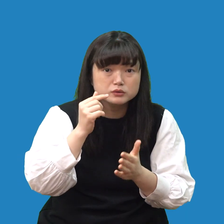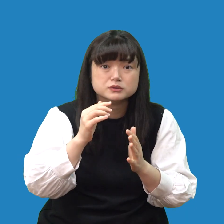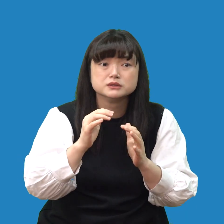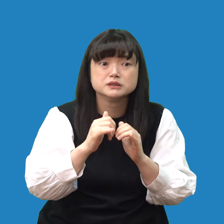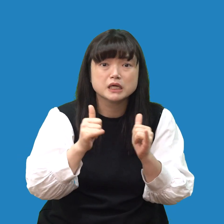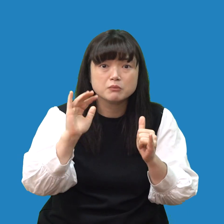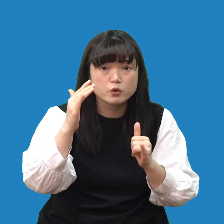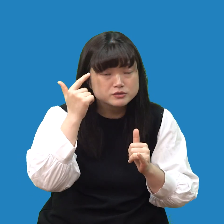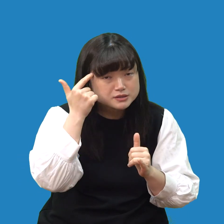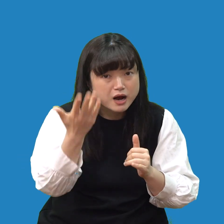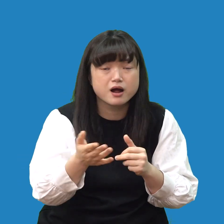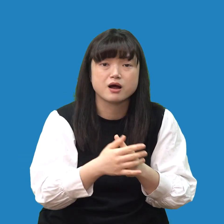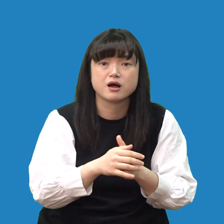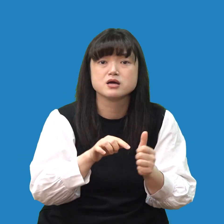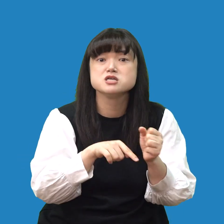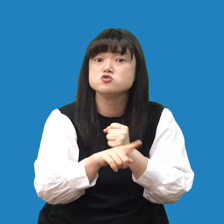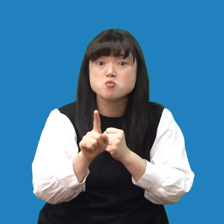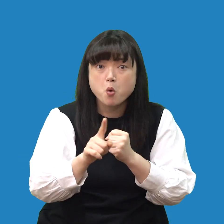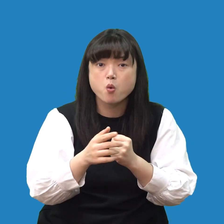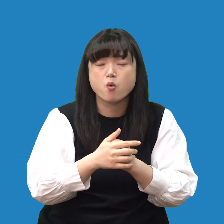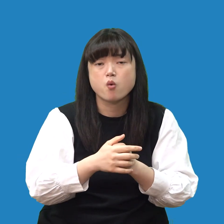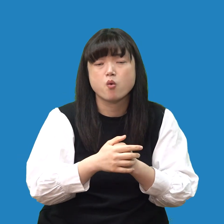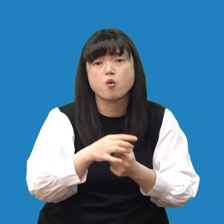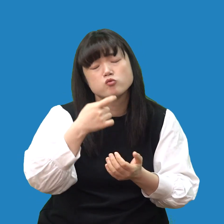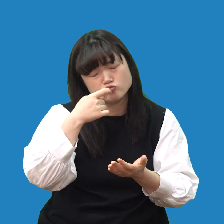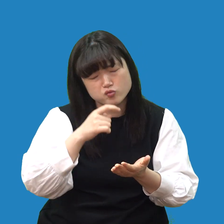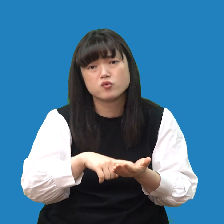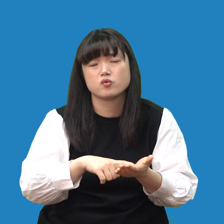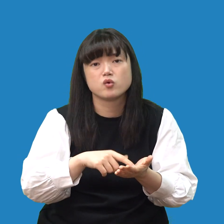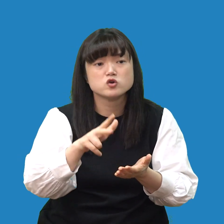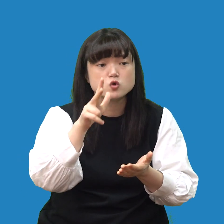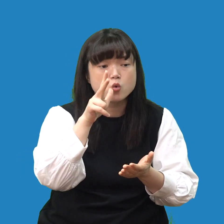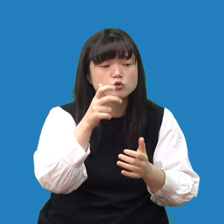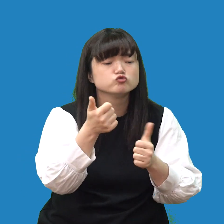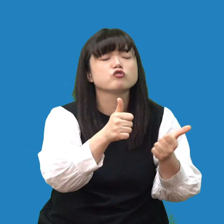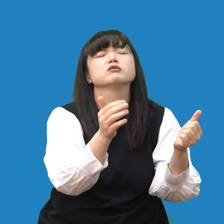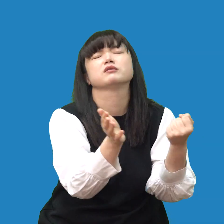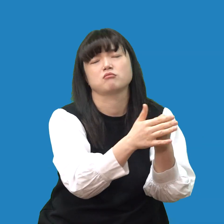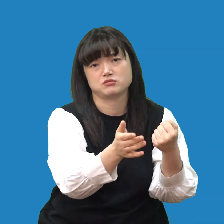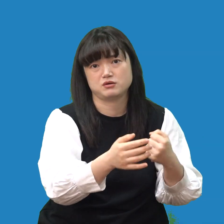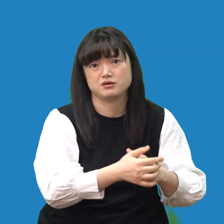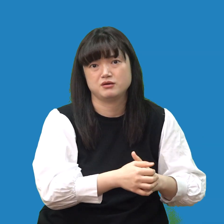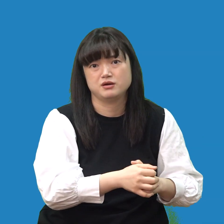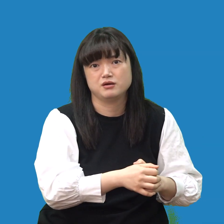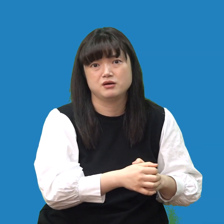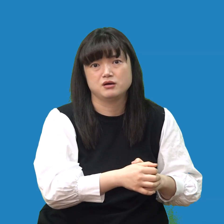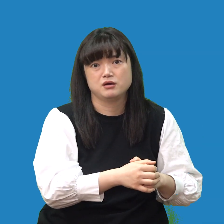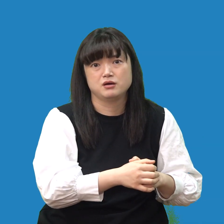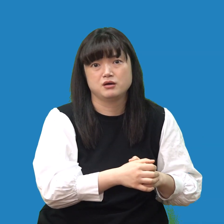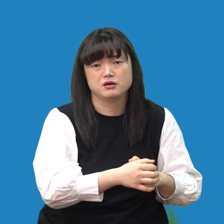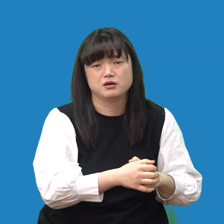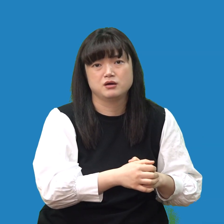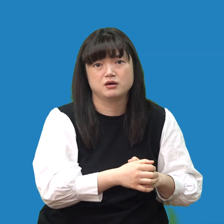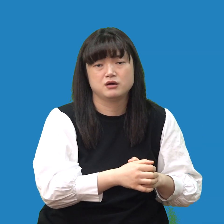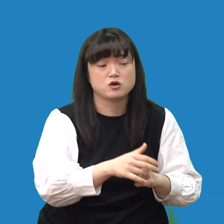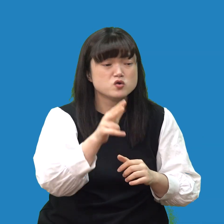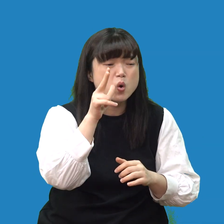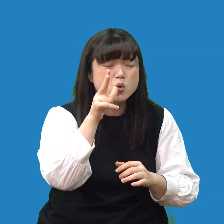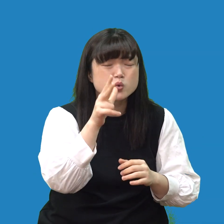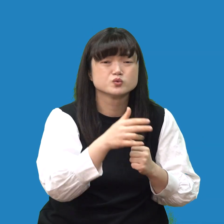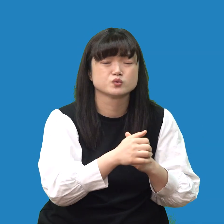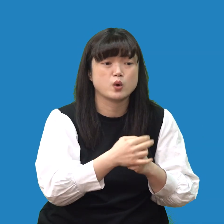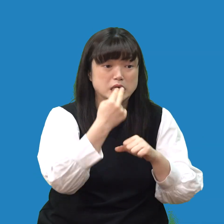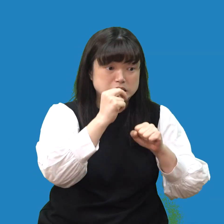뭘까요? 아니, 간단합니다. 여호수아가 죽었기 때문입니다. 적어도